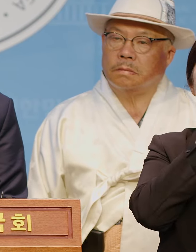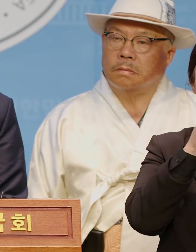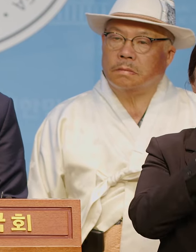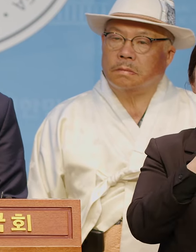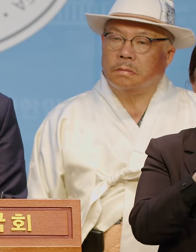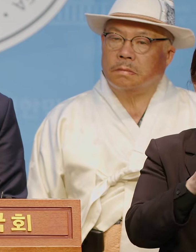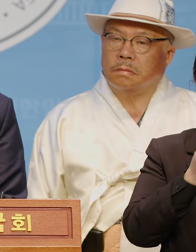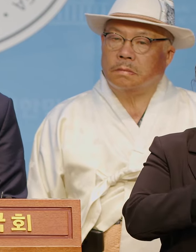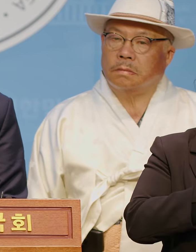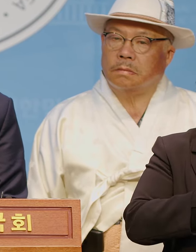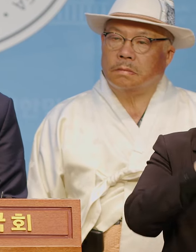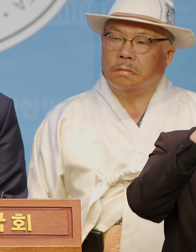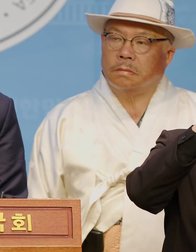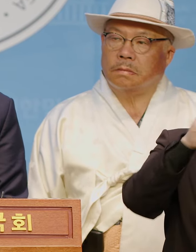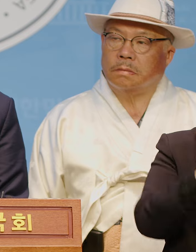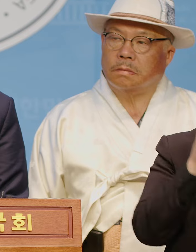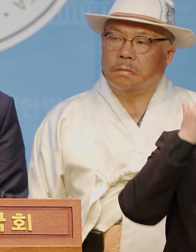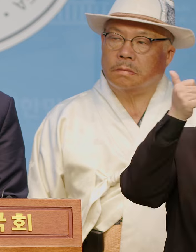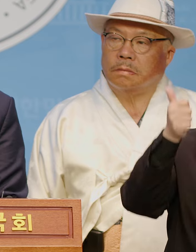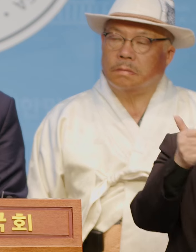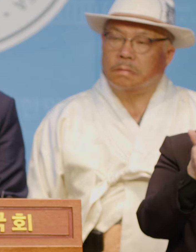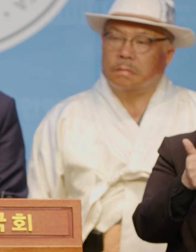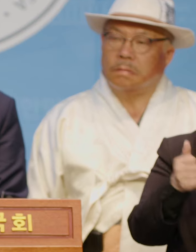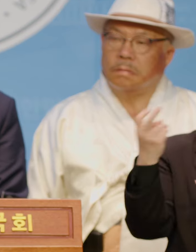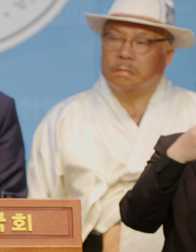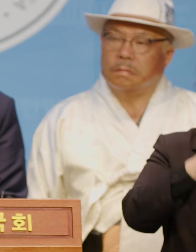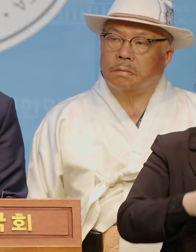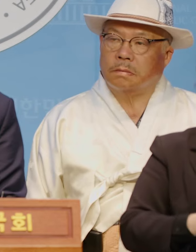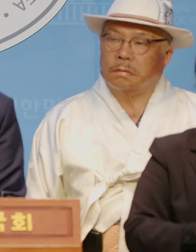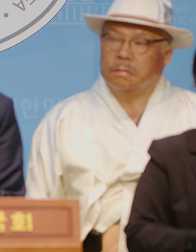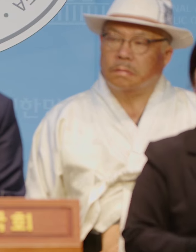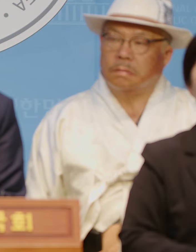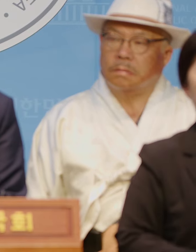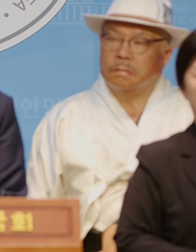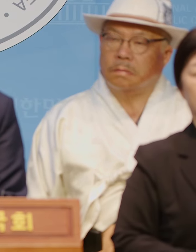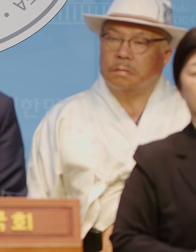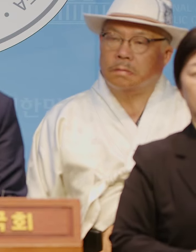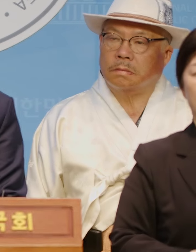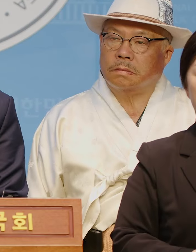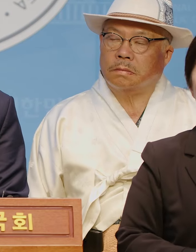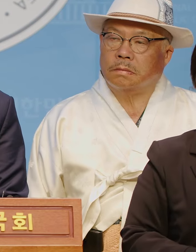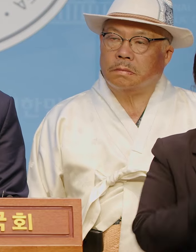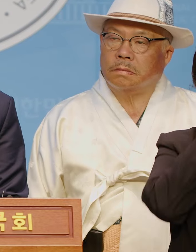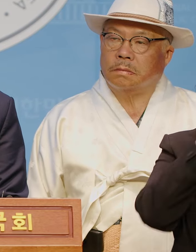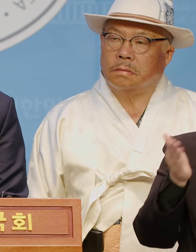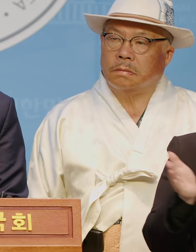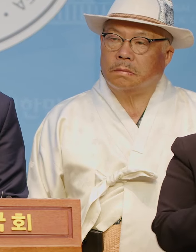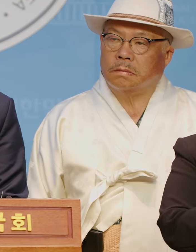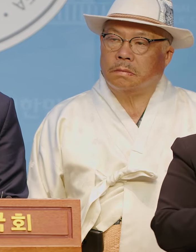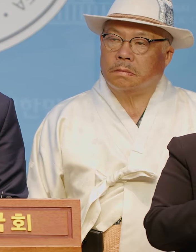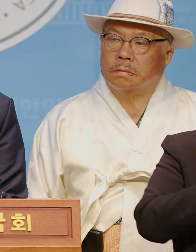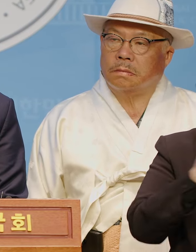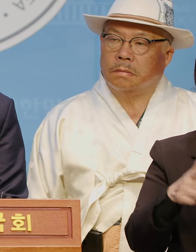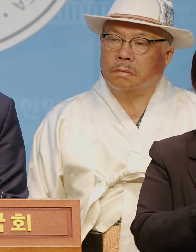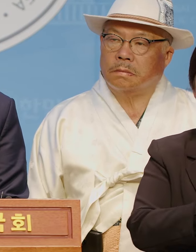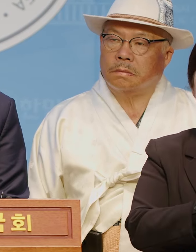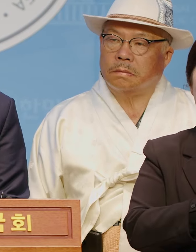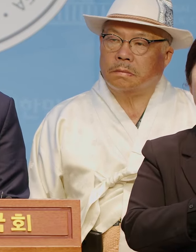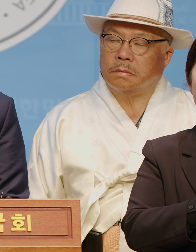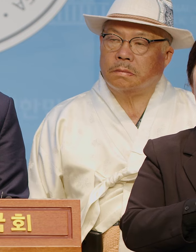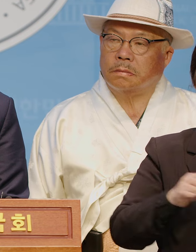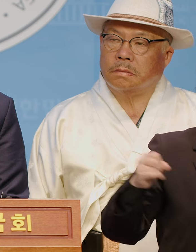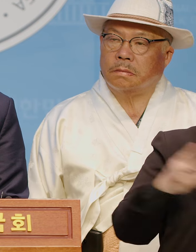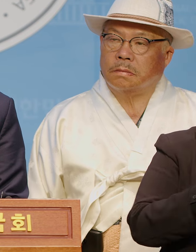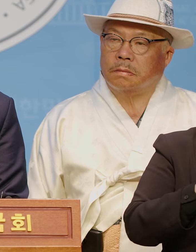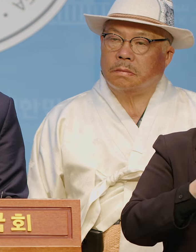삼는 정강훈 목사와 윤 대통령이 유착 관계가 아니라면 그리고